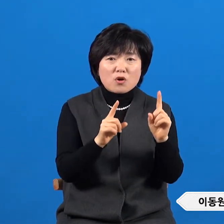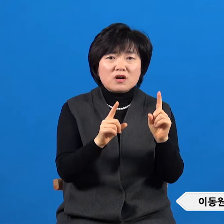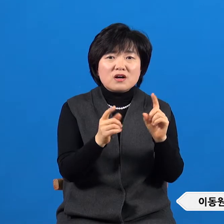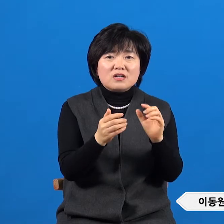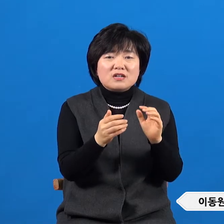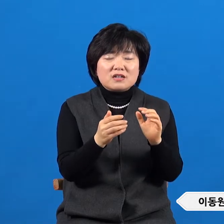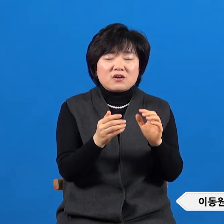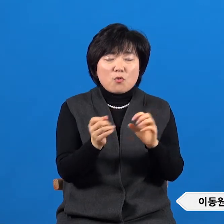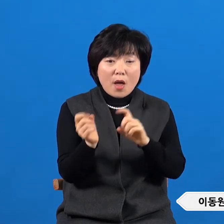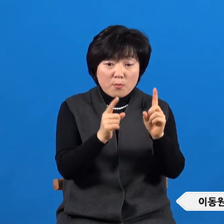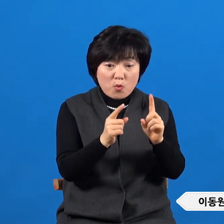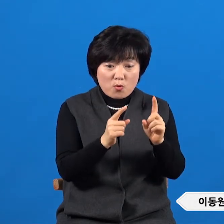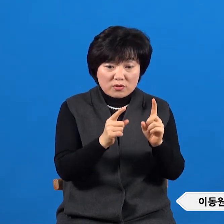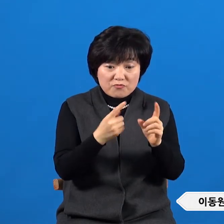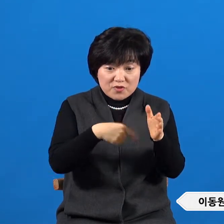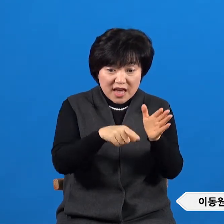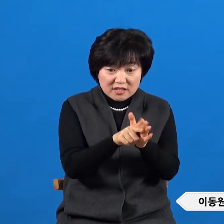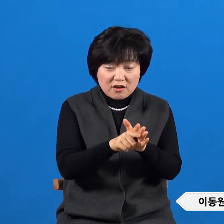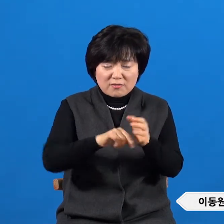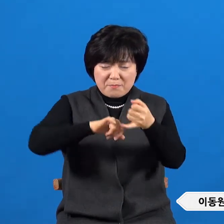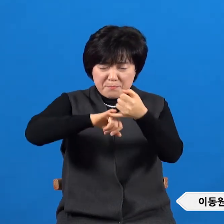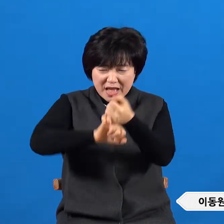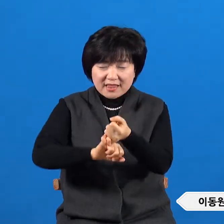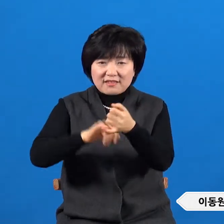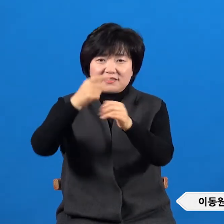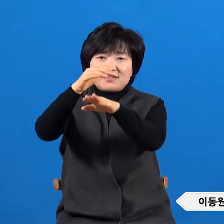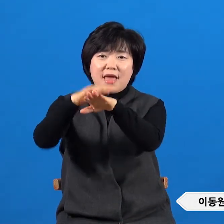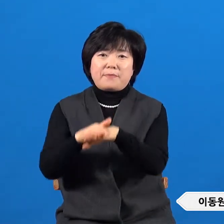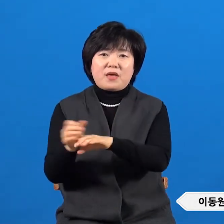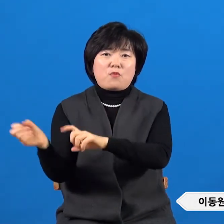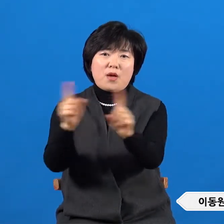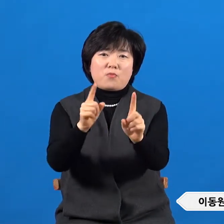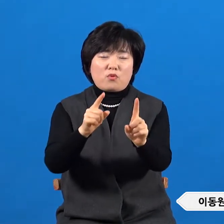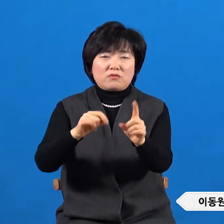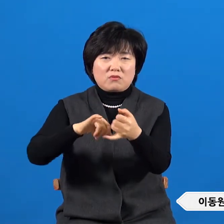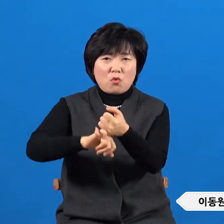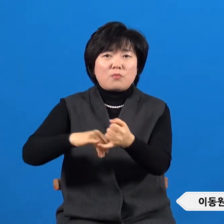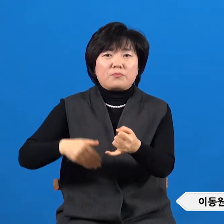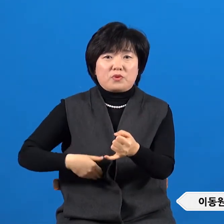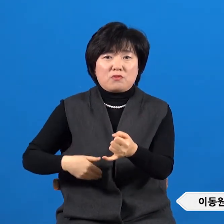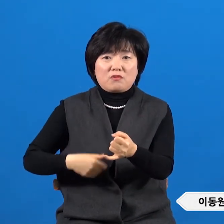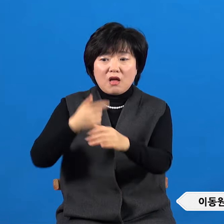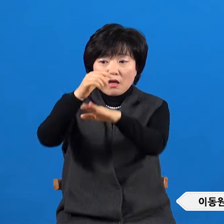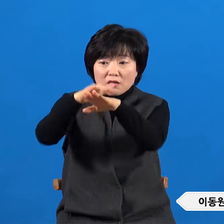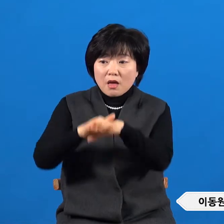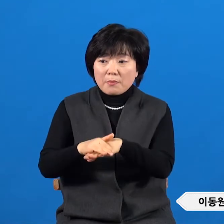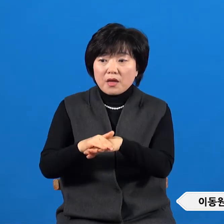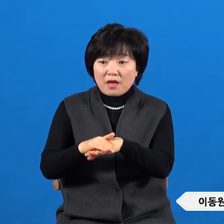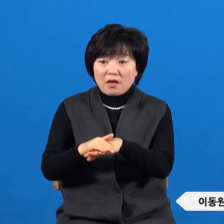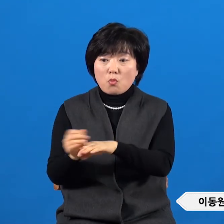우선순위는 예배의 회복이었던 것입니다. 예배가 회복되면 모든 것이 제자리를 찾아갈